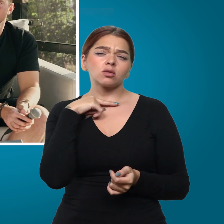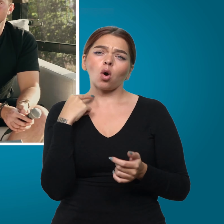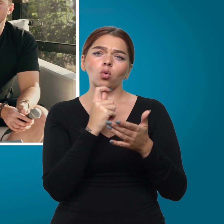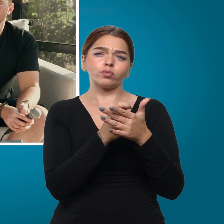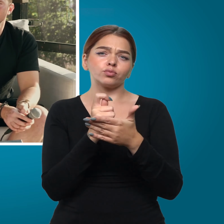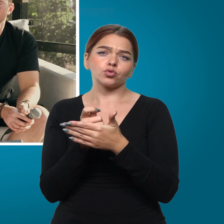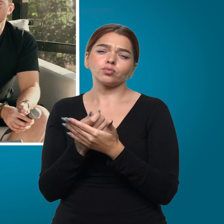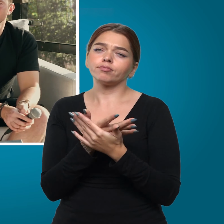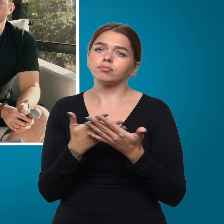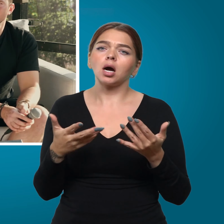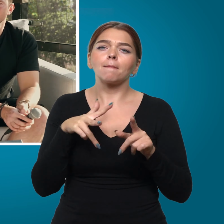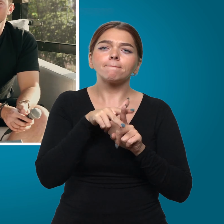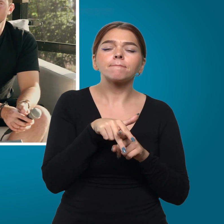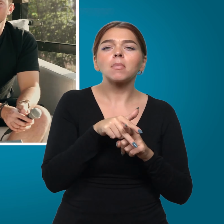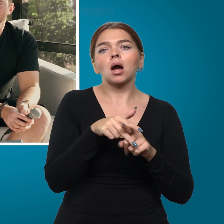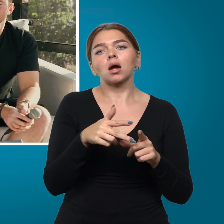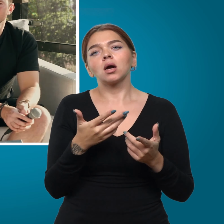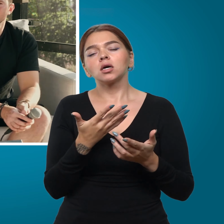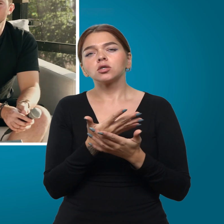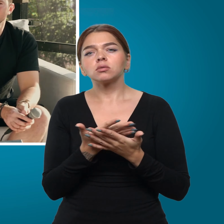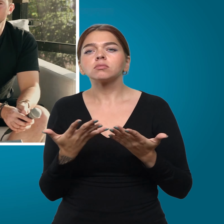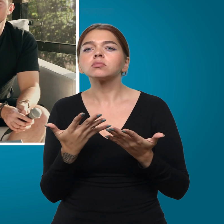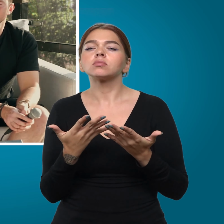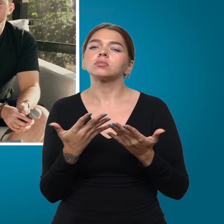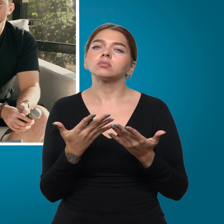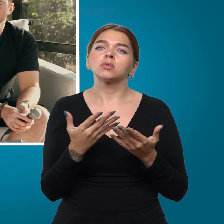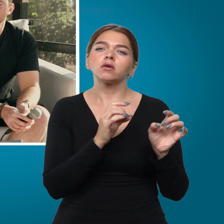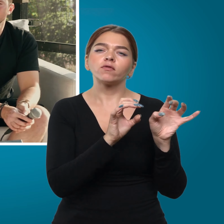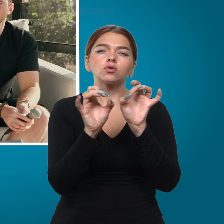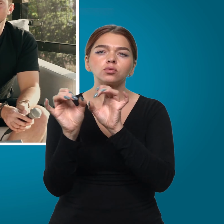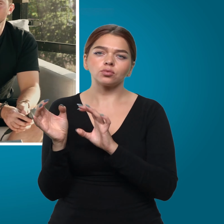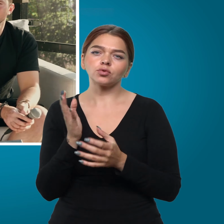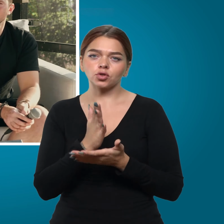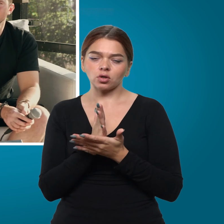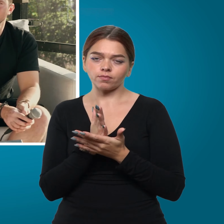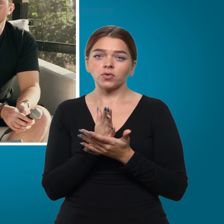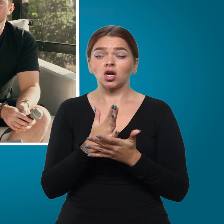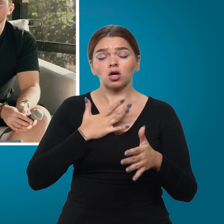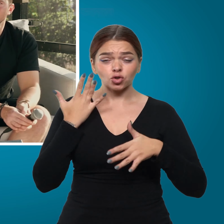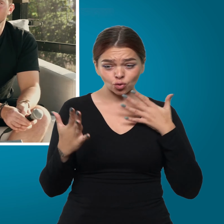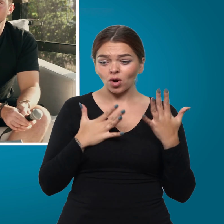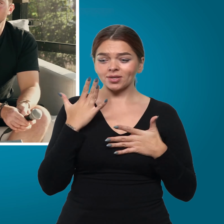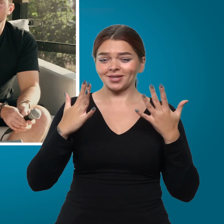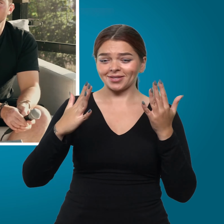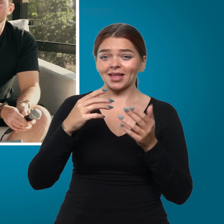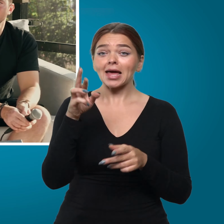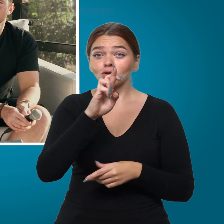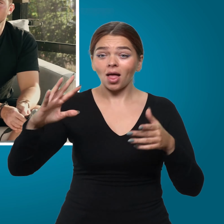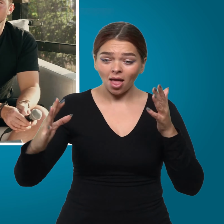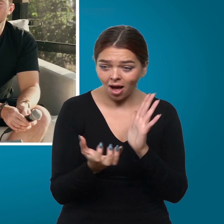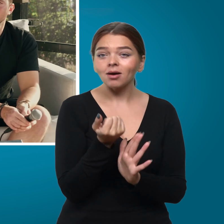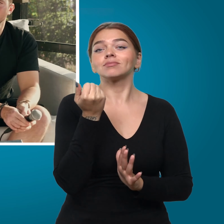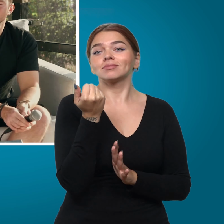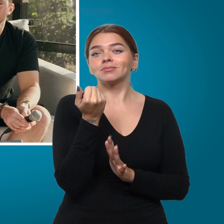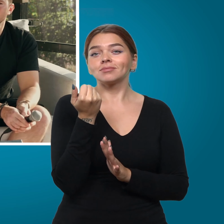visai nieko, ką aš galėčiau su to veikėju nuveikti. Ta prasme, yra labai, labai daug tų pratimų ir užduočių ir